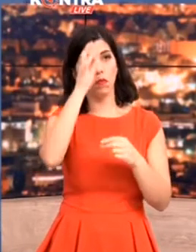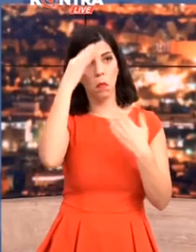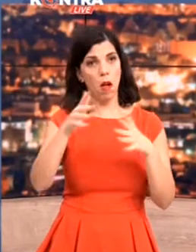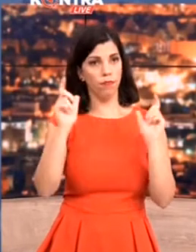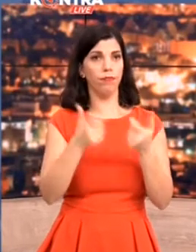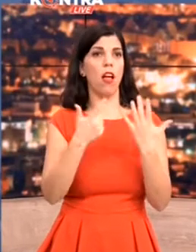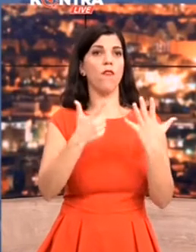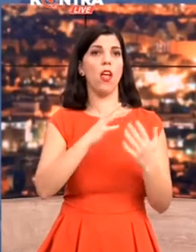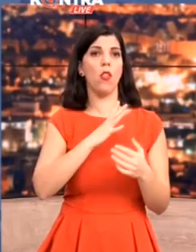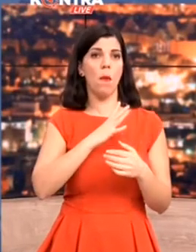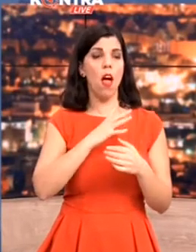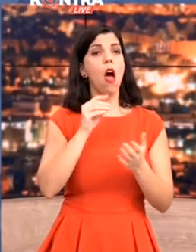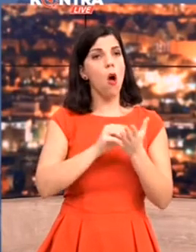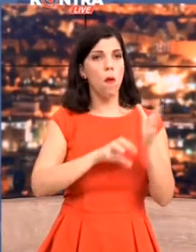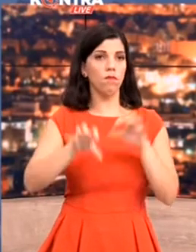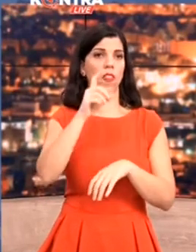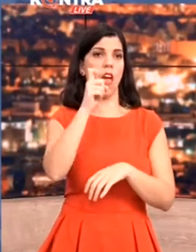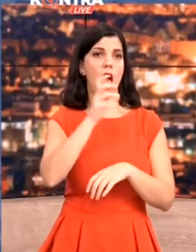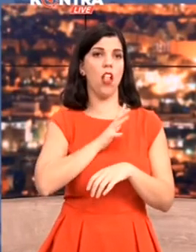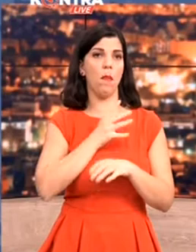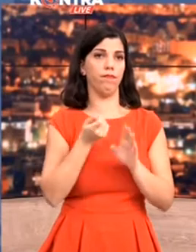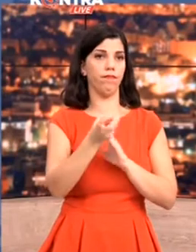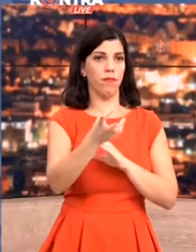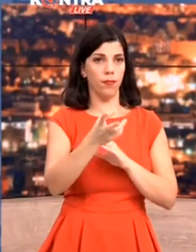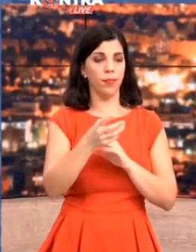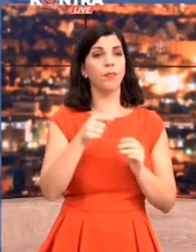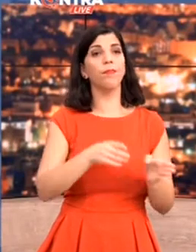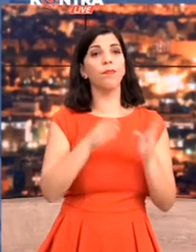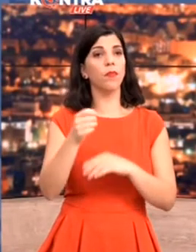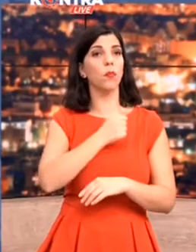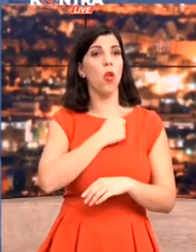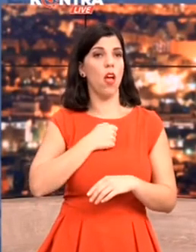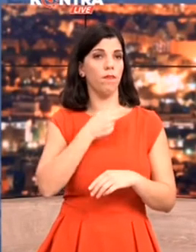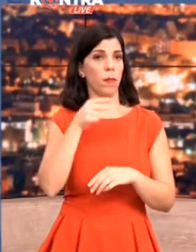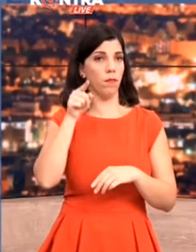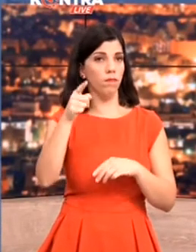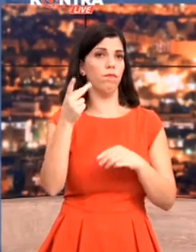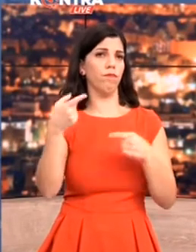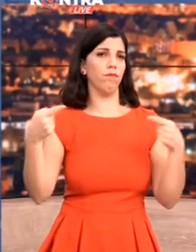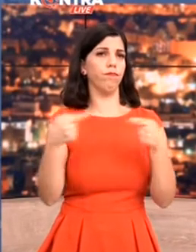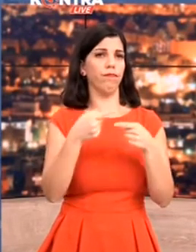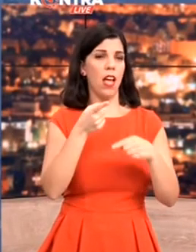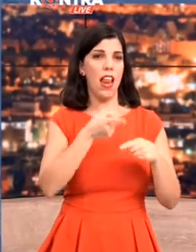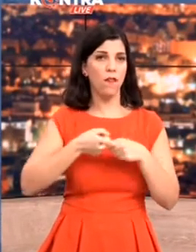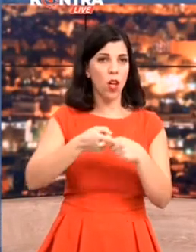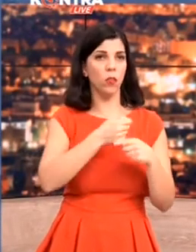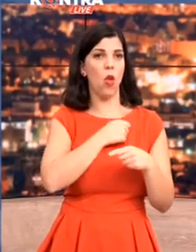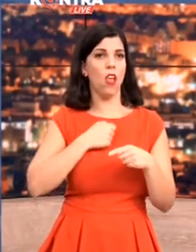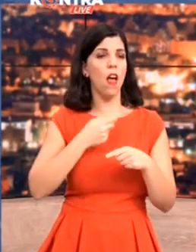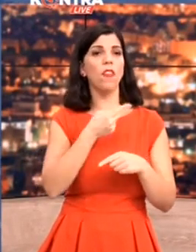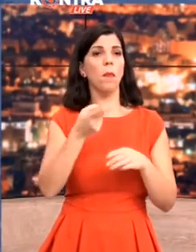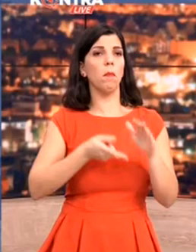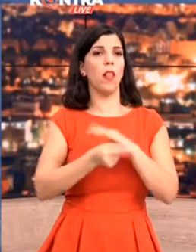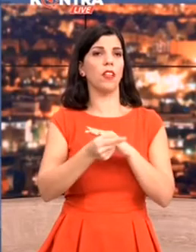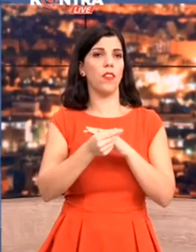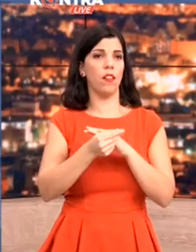αστυνομικοί συνέλαβαν 7 άτομα, ενώ κατηγορούνται τουλάχιστον 10 ακόμη. Στα άκρα βρίσκονται οι σχέσεις Πολωνίας και Λευκορωσίας